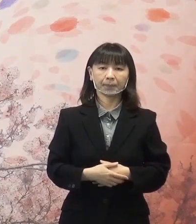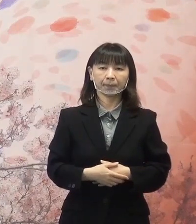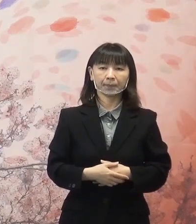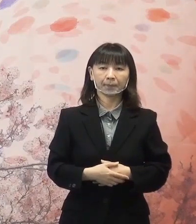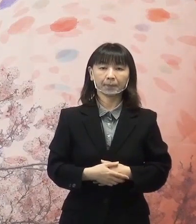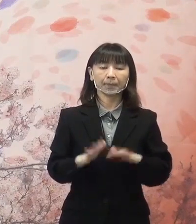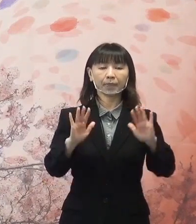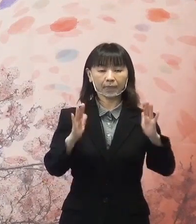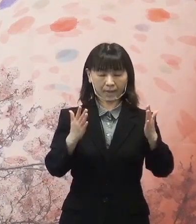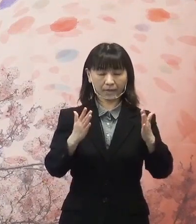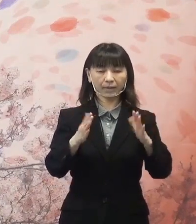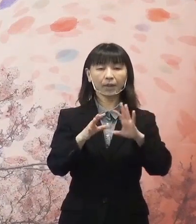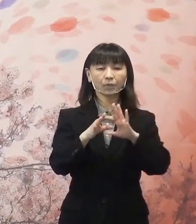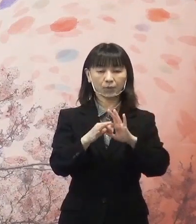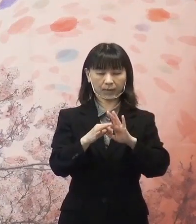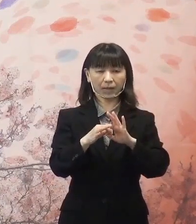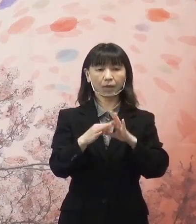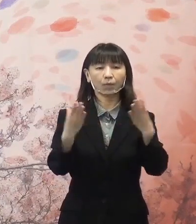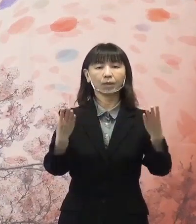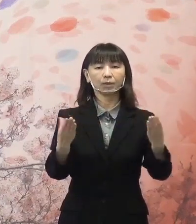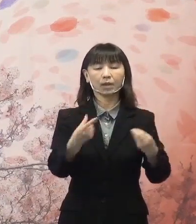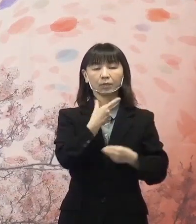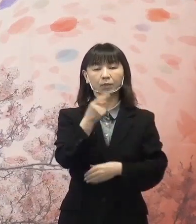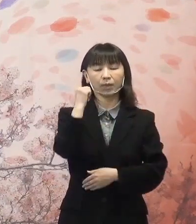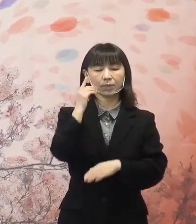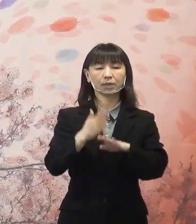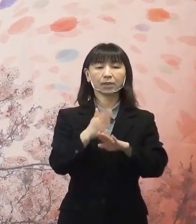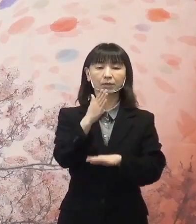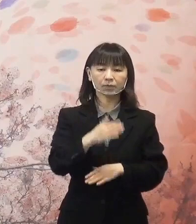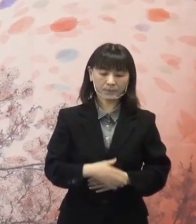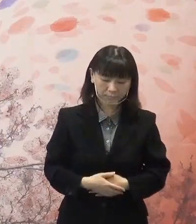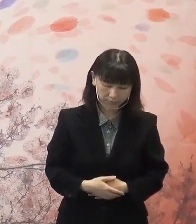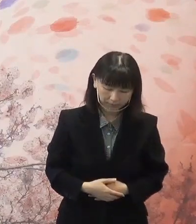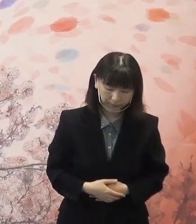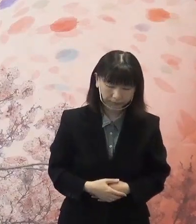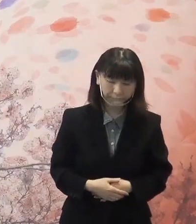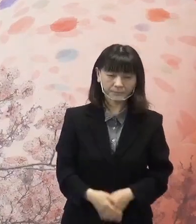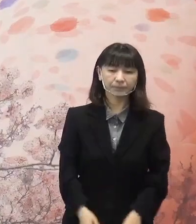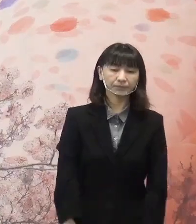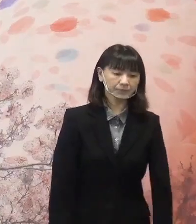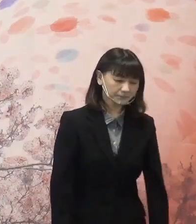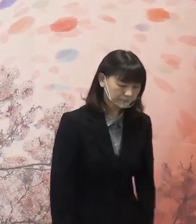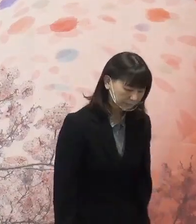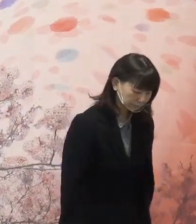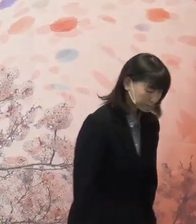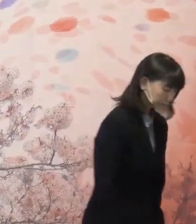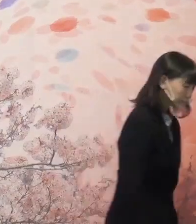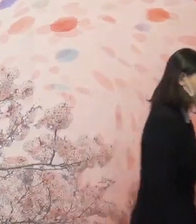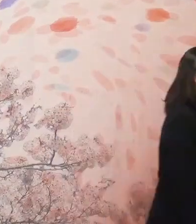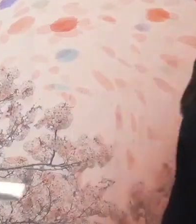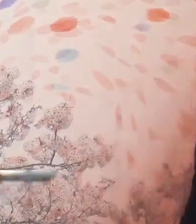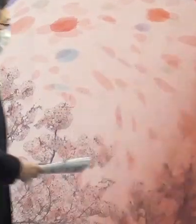はい、内容ですので、これで記者会見を終了いたします。ありがとうございました。 はい、ありがとうございました。